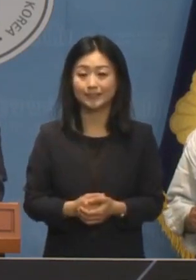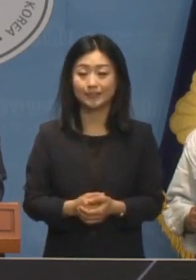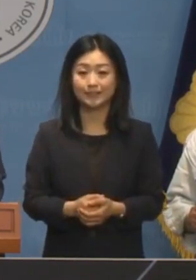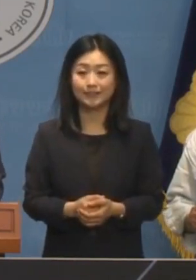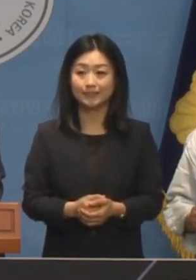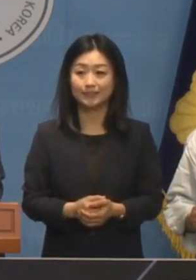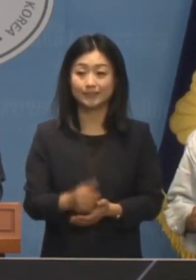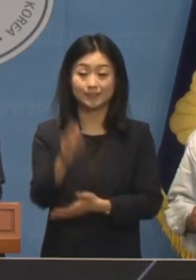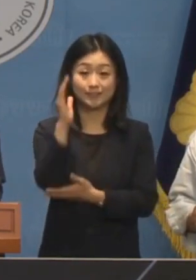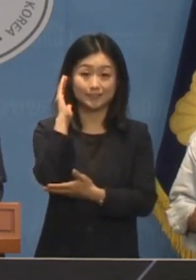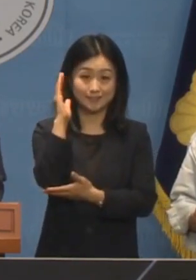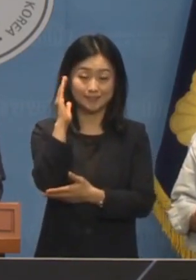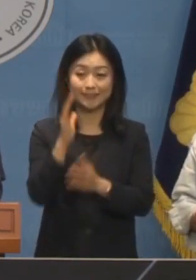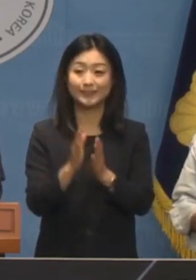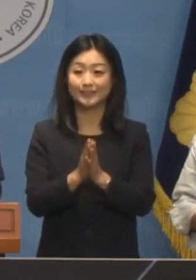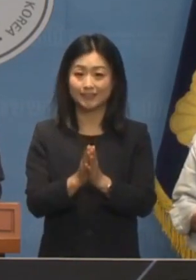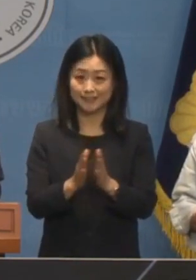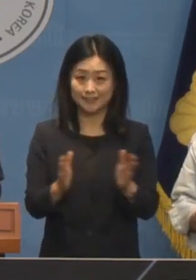이제 기자회견을